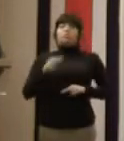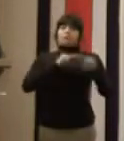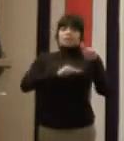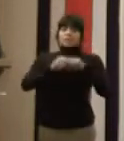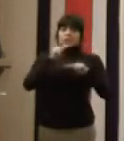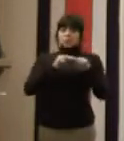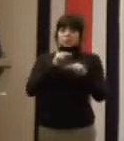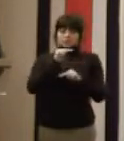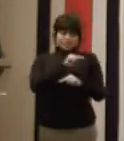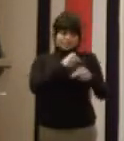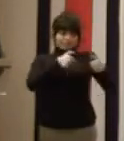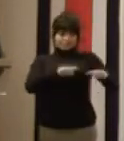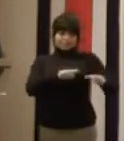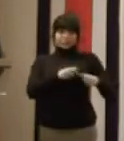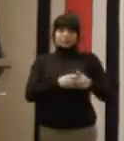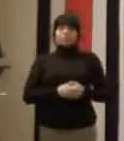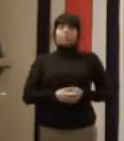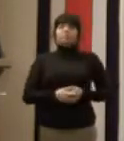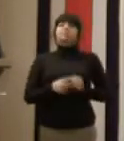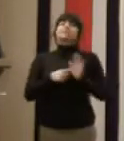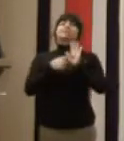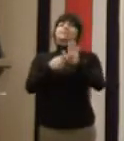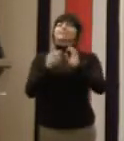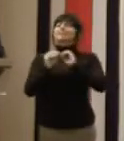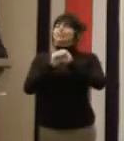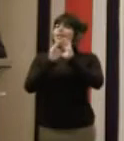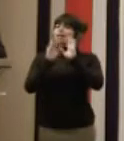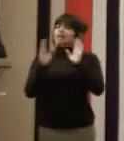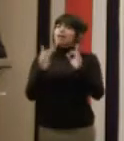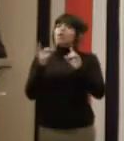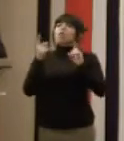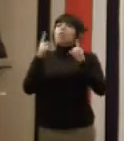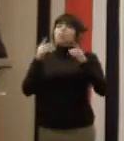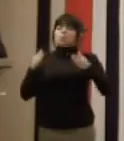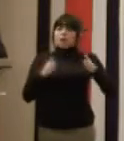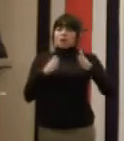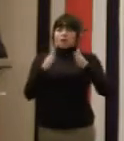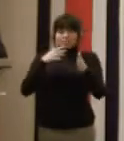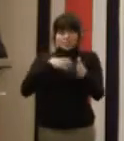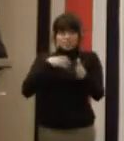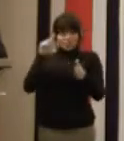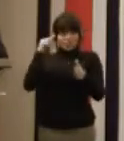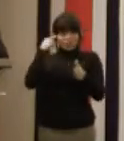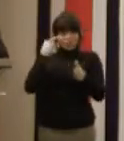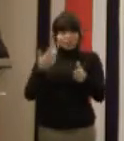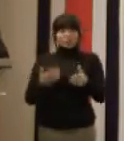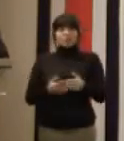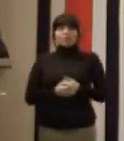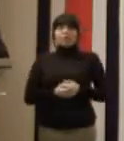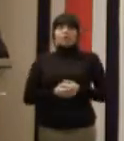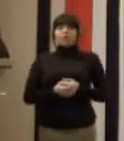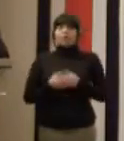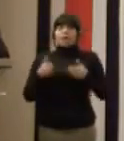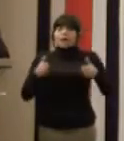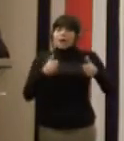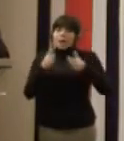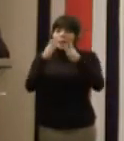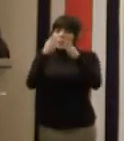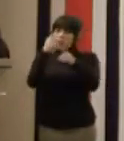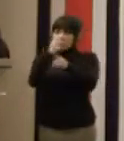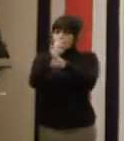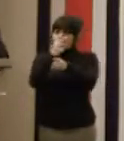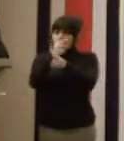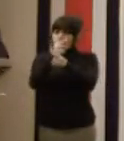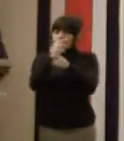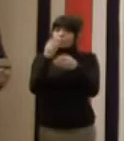negociar este acuerdo refleja muy bien la dirección del gobierno en el camino correcto